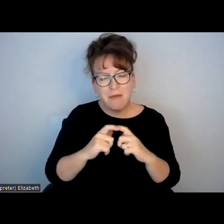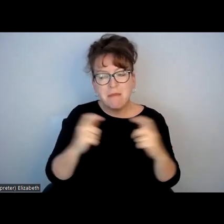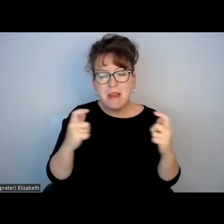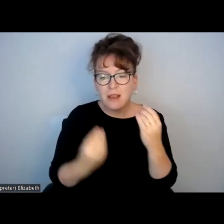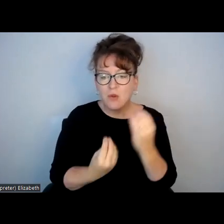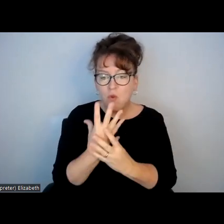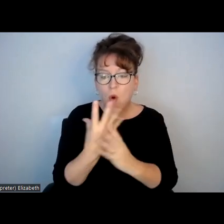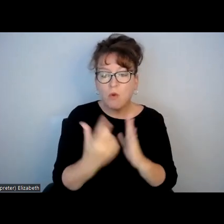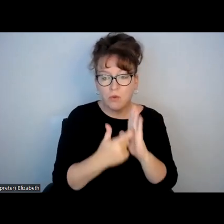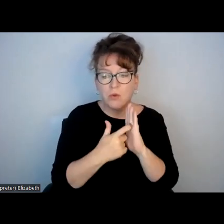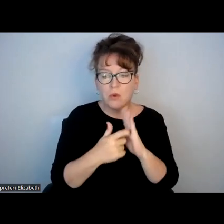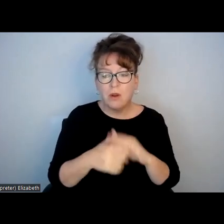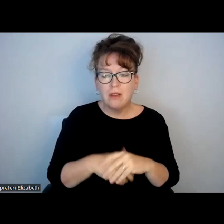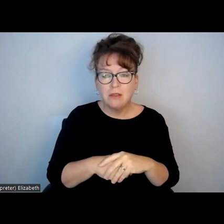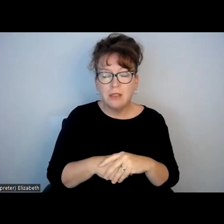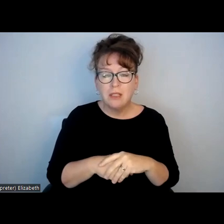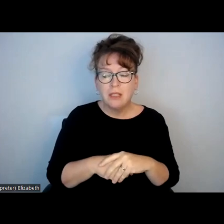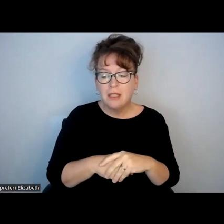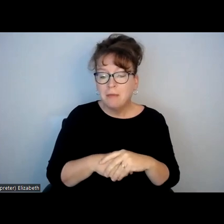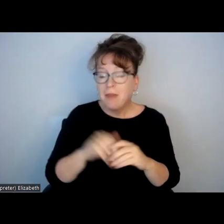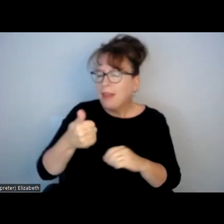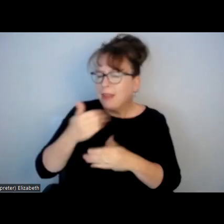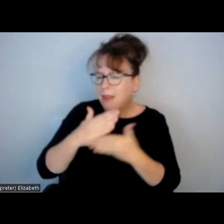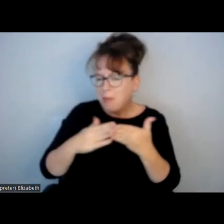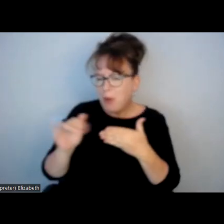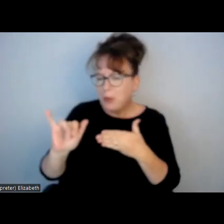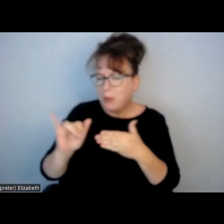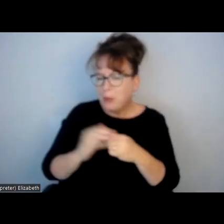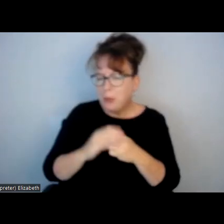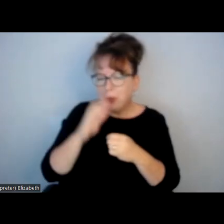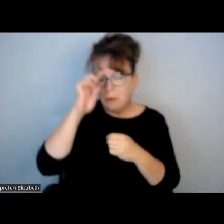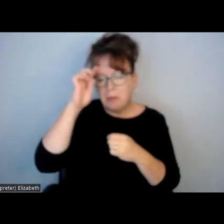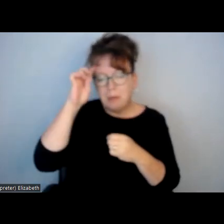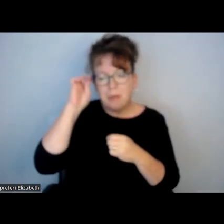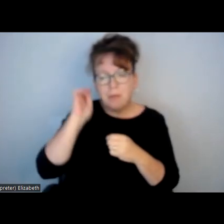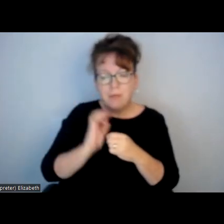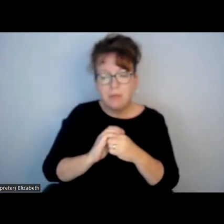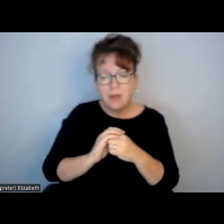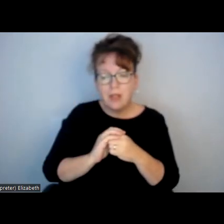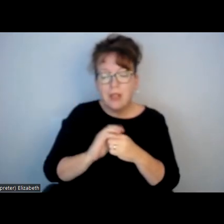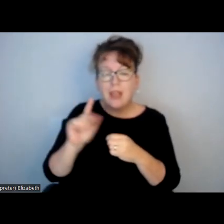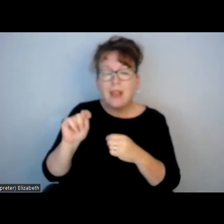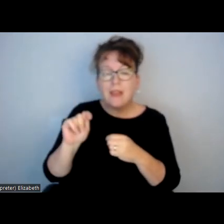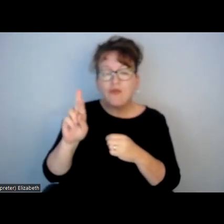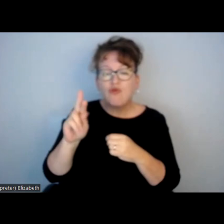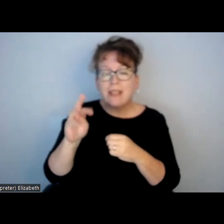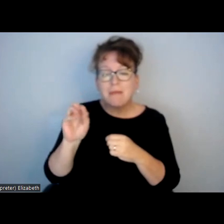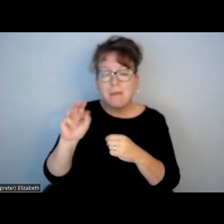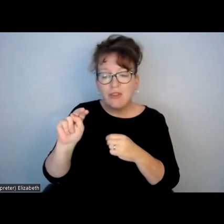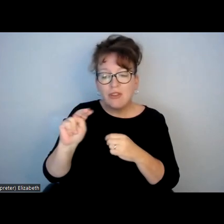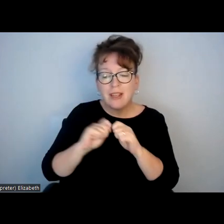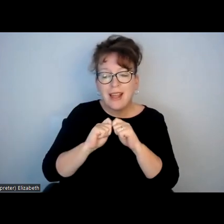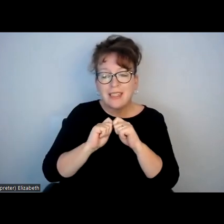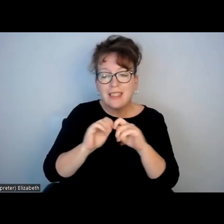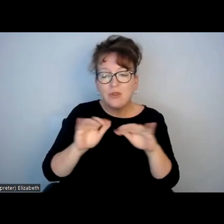hay mucho crecimiento que tiene que pasar Eh la otra parte es la transmisión